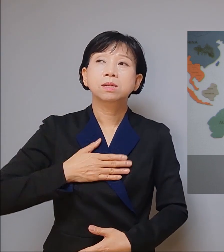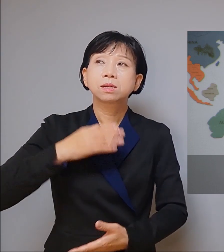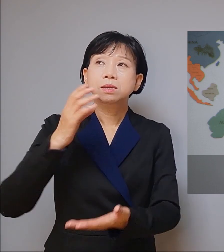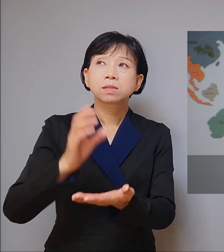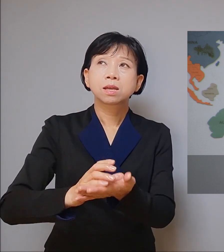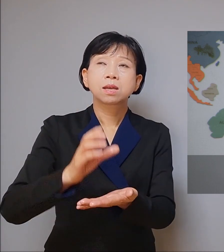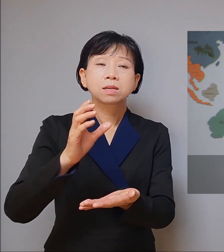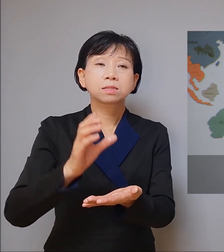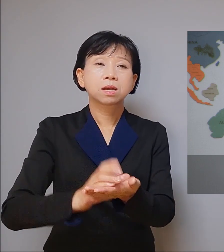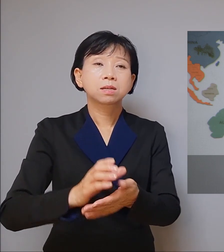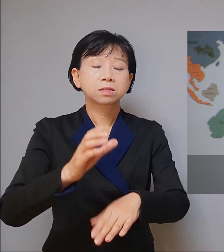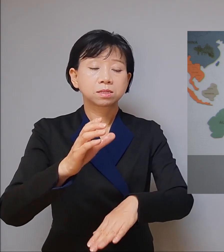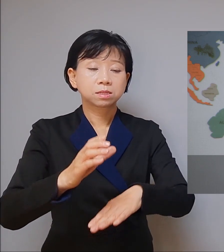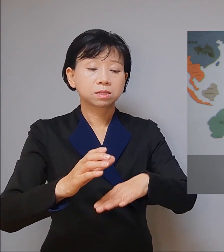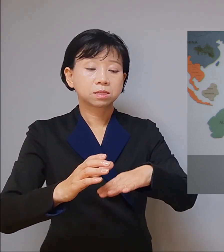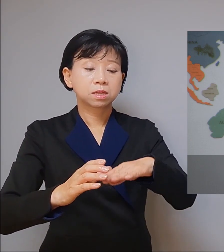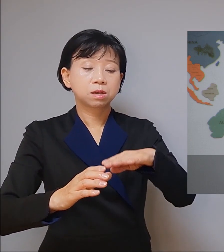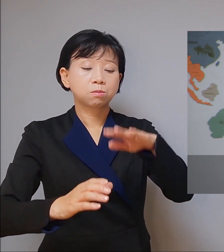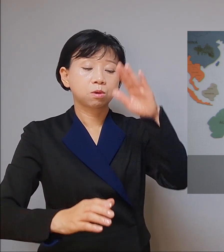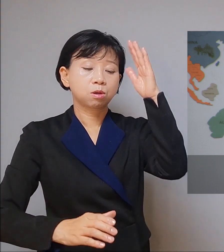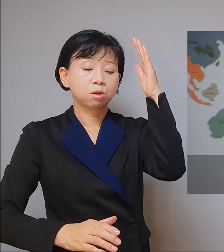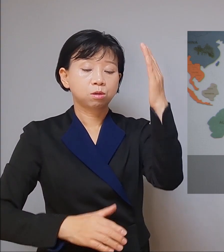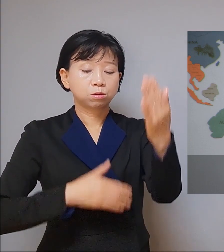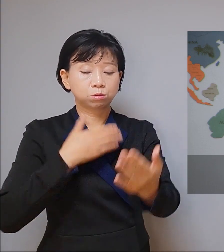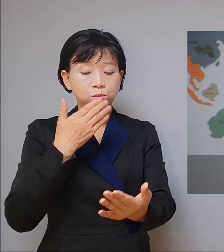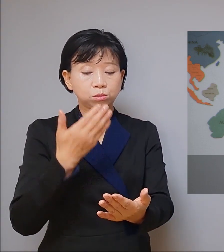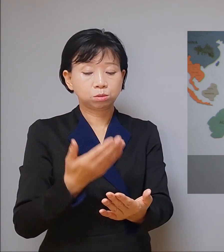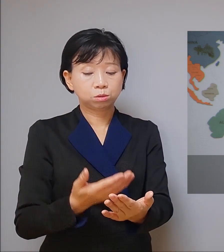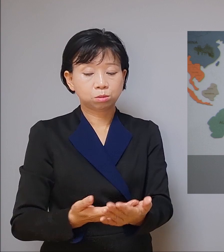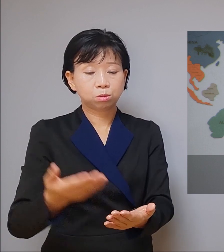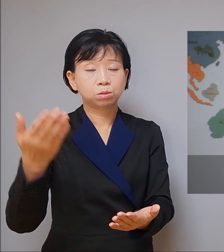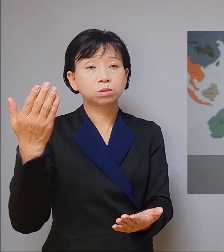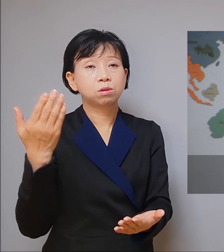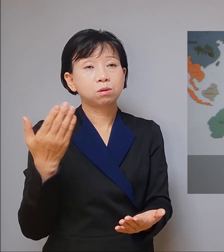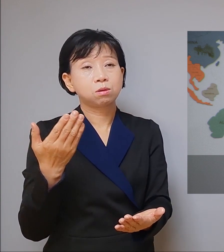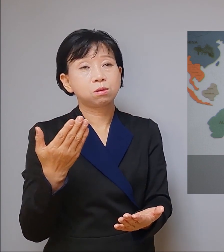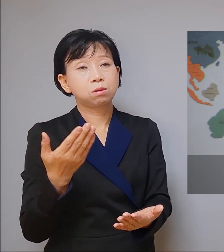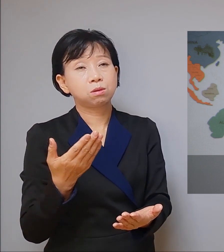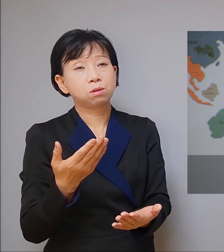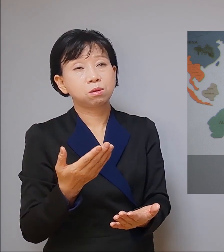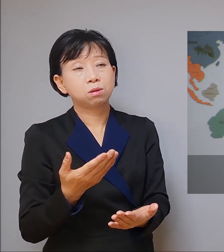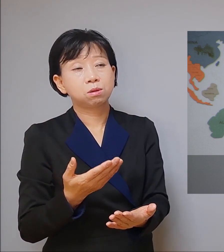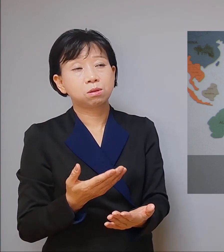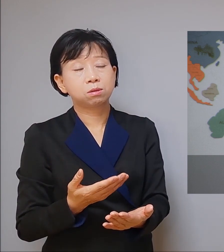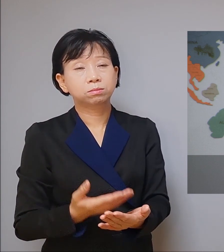마르니 내 잔을 채워 성령으로